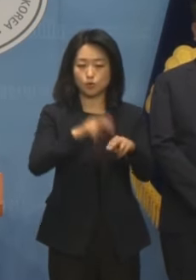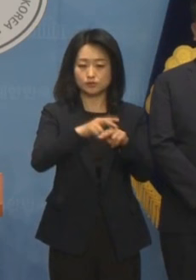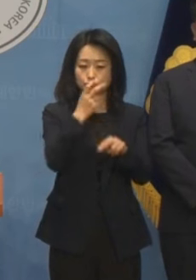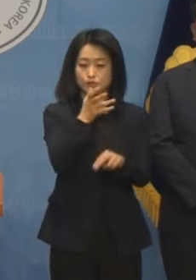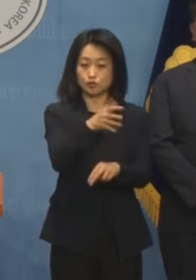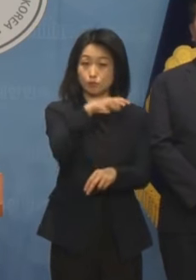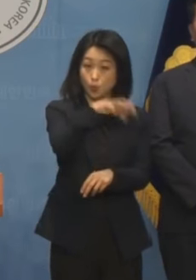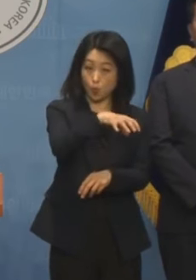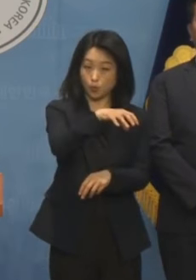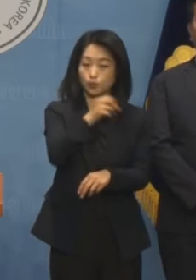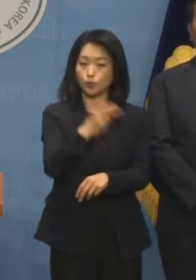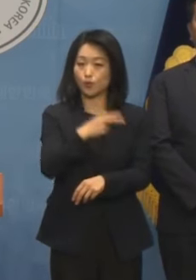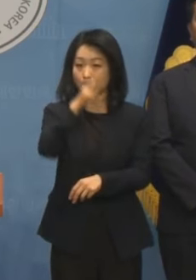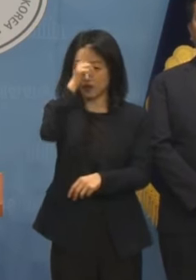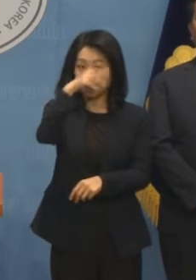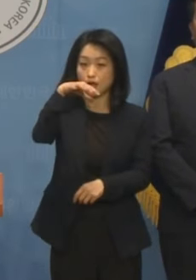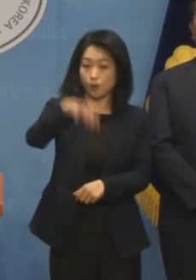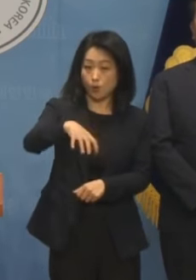해당